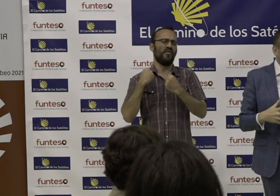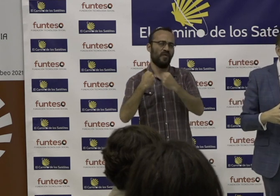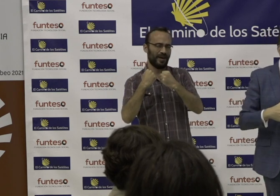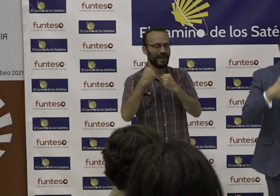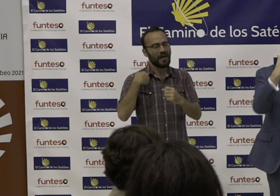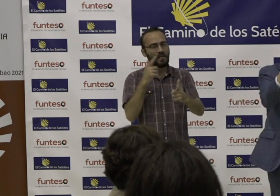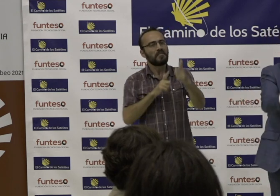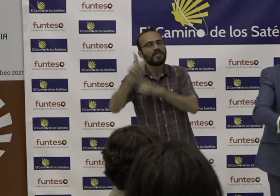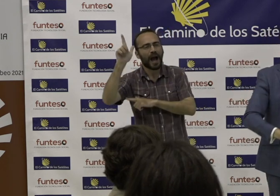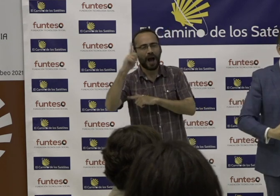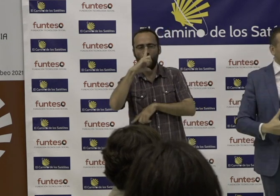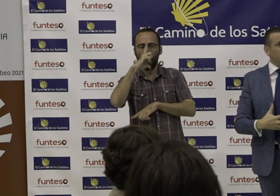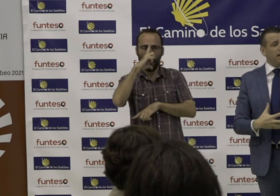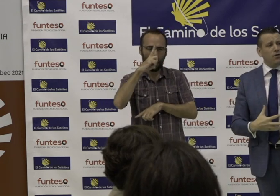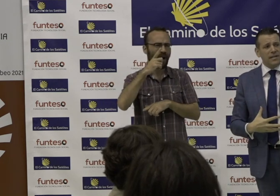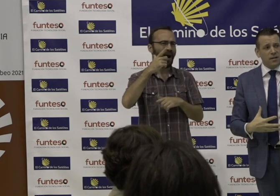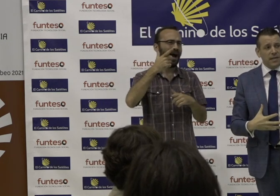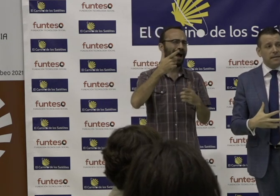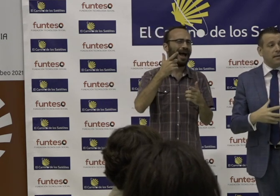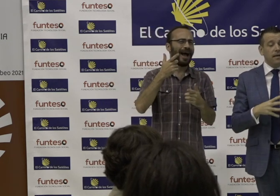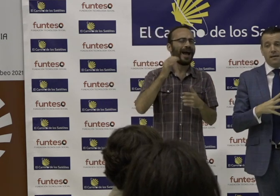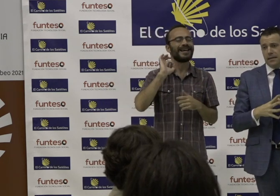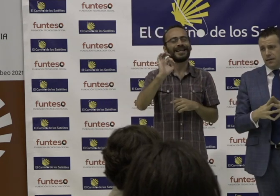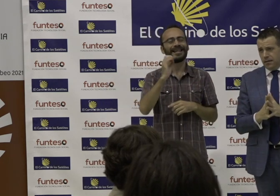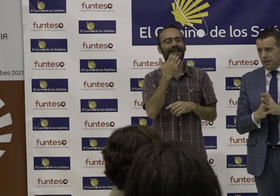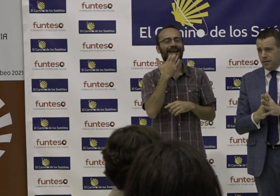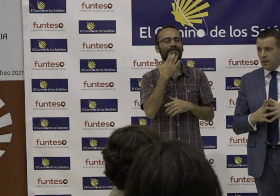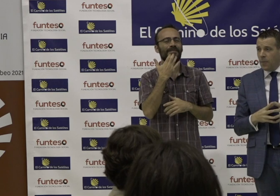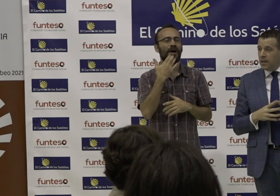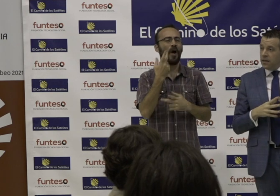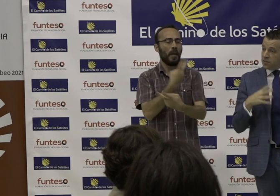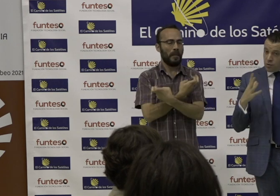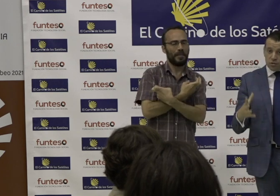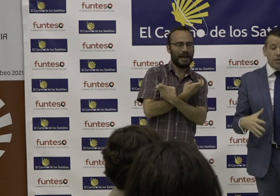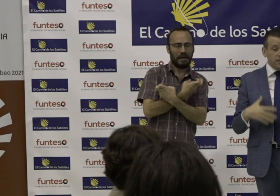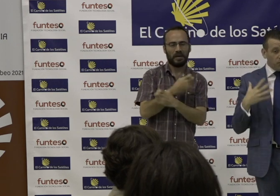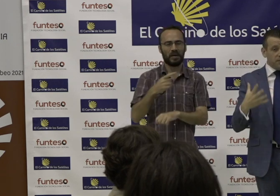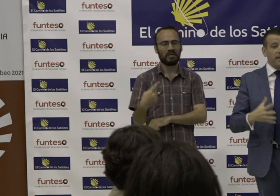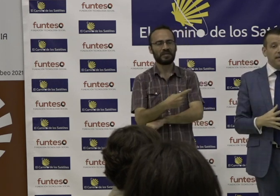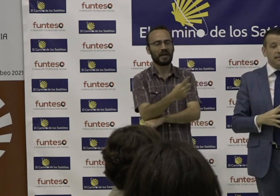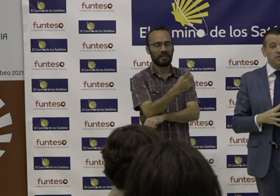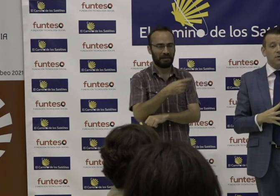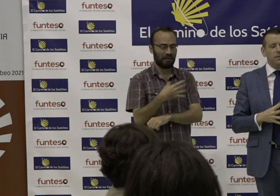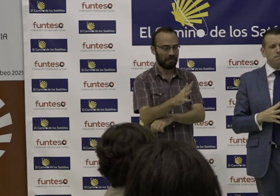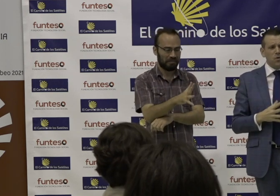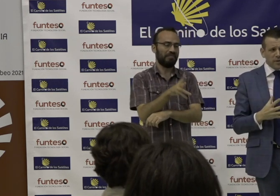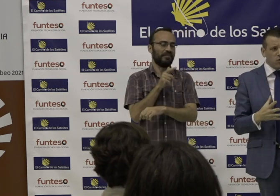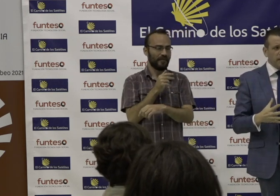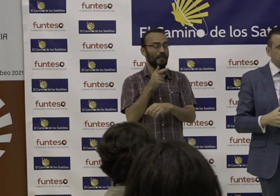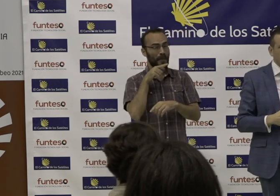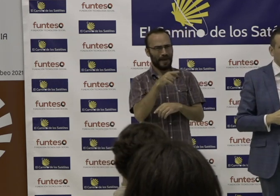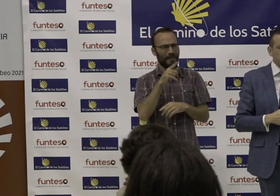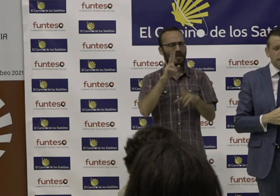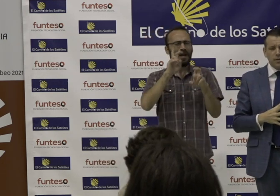exploraciones, viajes, escribir libros, sacar el veneno a una serpiente, etcétera, etcétera, etcétera. Es curioso que si podéis ver esa historia, os va